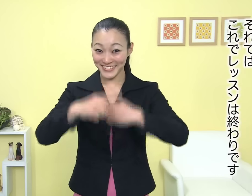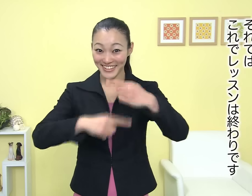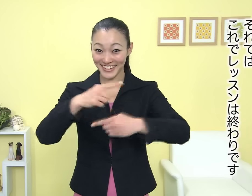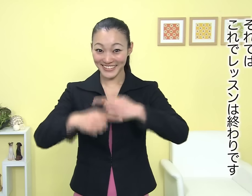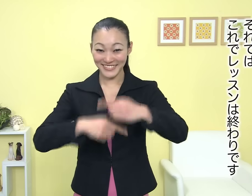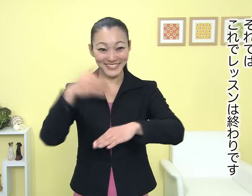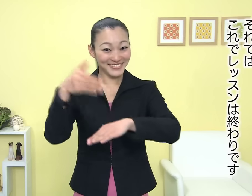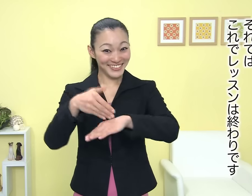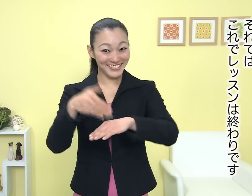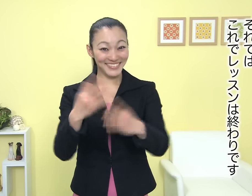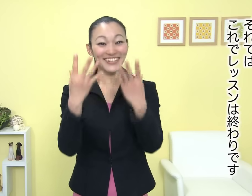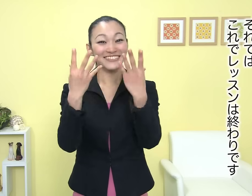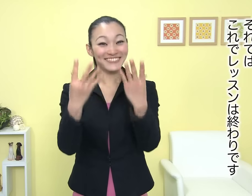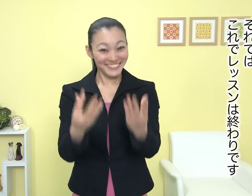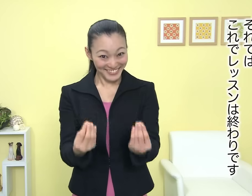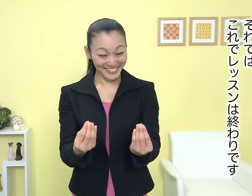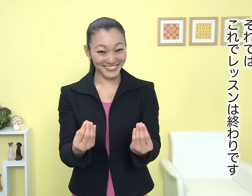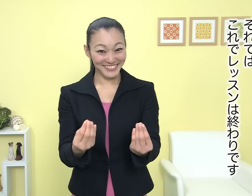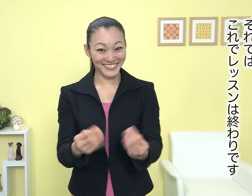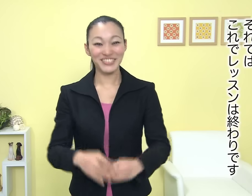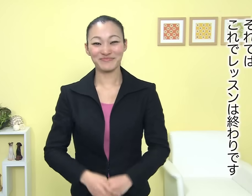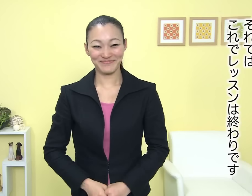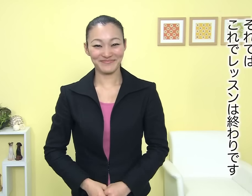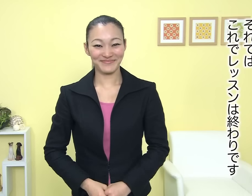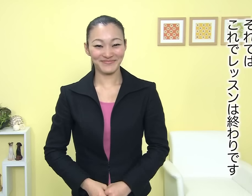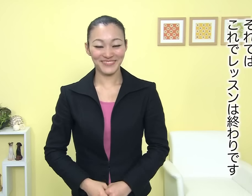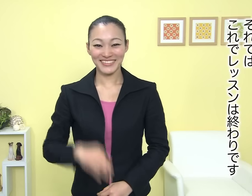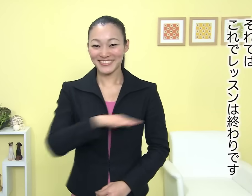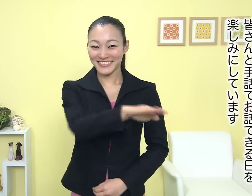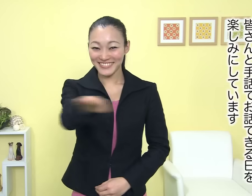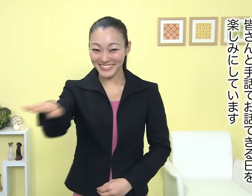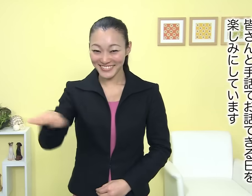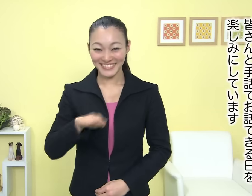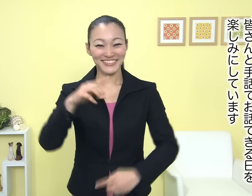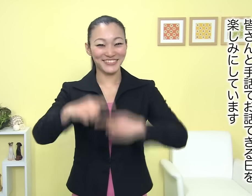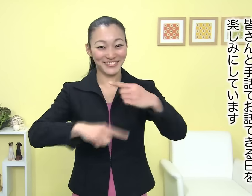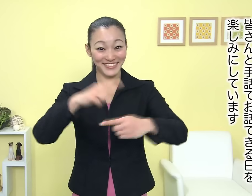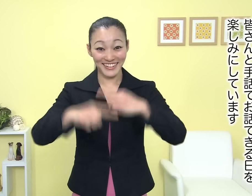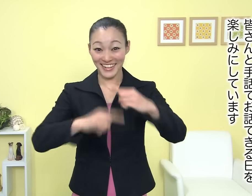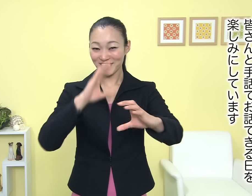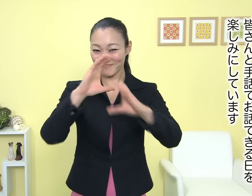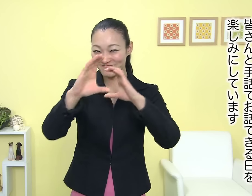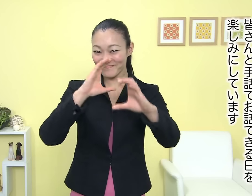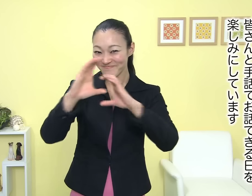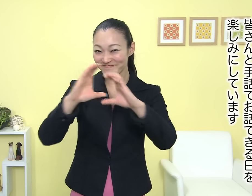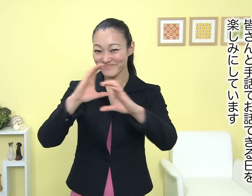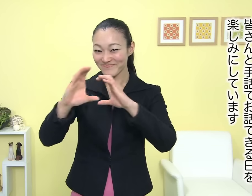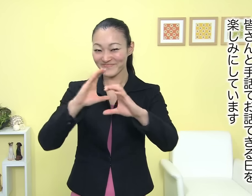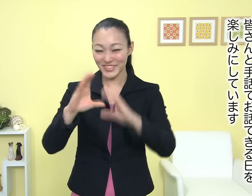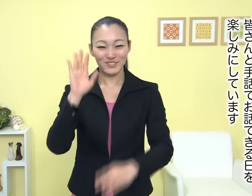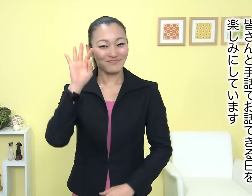それではこれでレッスンは終わりです。皆さんと手話でお話しできる日を